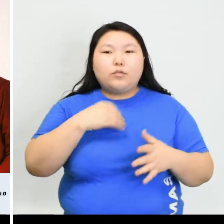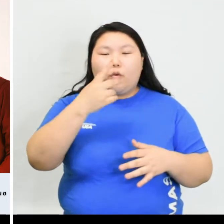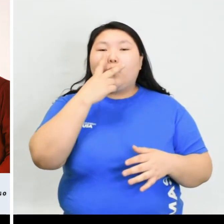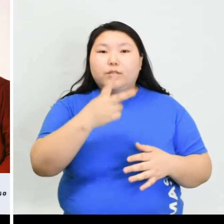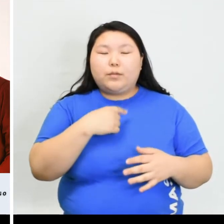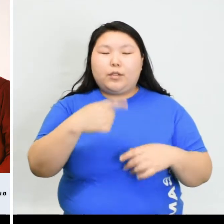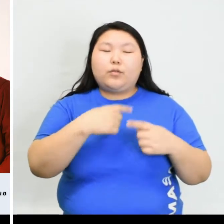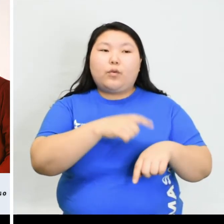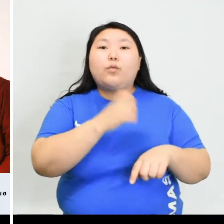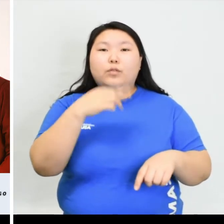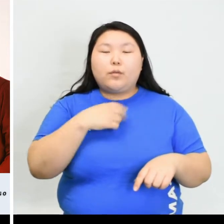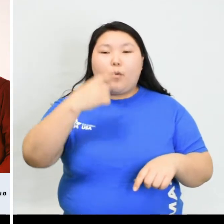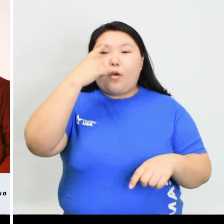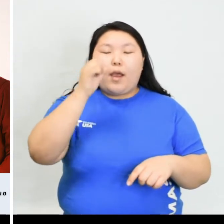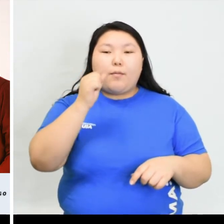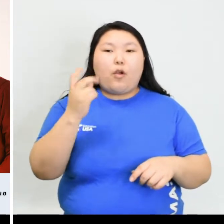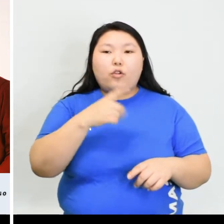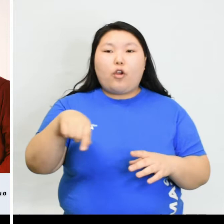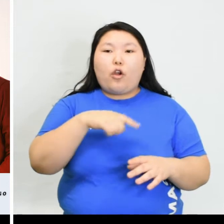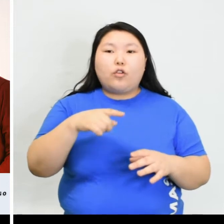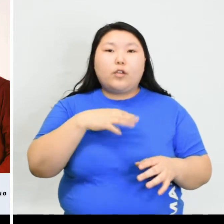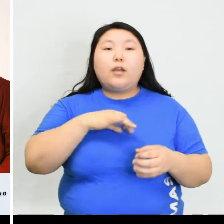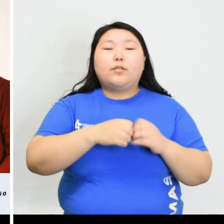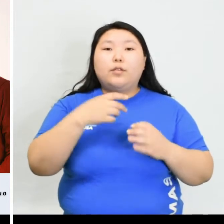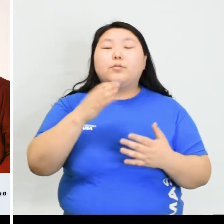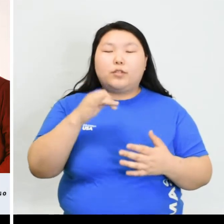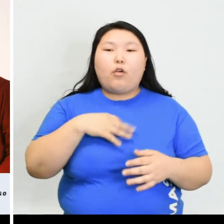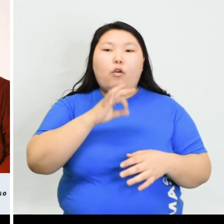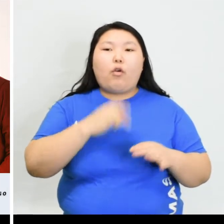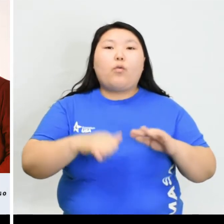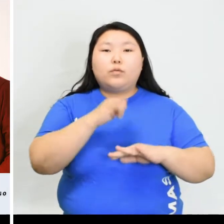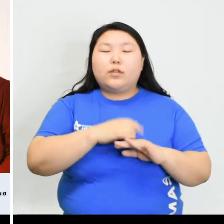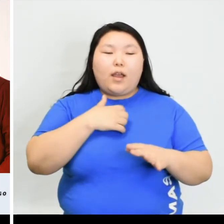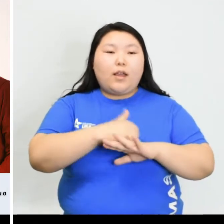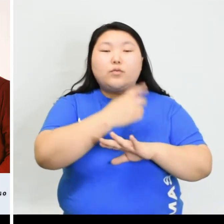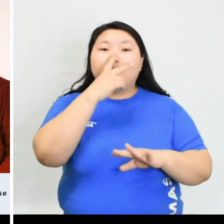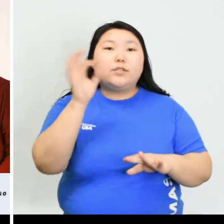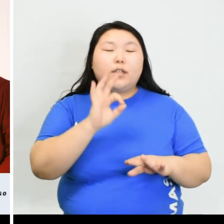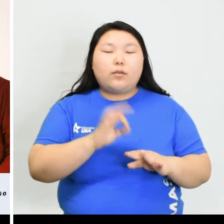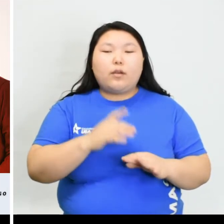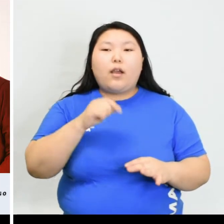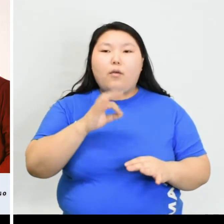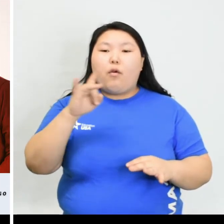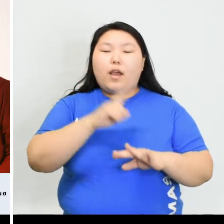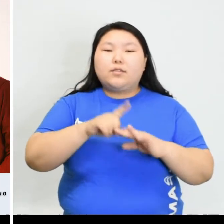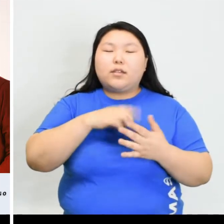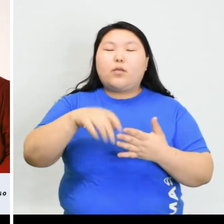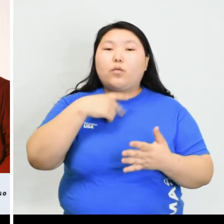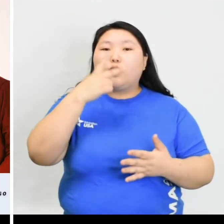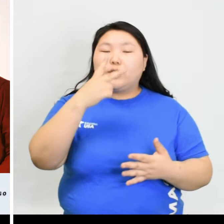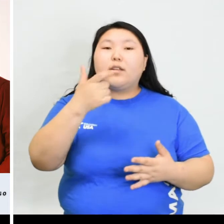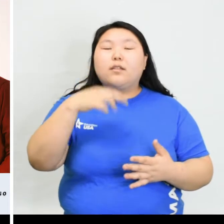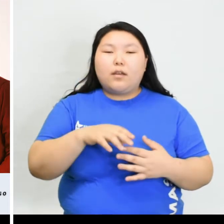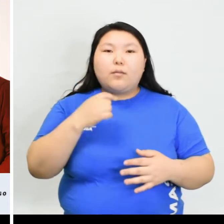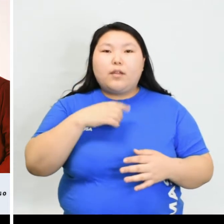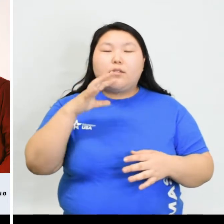жоох юм үзье. Би чинь тэр үед Монгол тэгээ Америк хоёрын хооронд л явсан шүү. Тэгээд тэрөөсөө өөр орн их аялж үзээгүй. За нэг өөр нэг газар явж